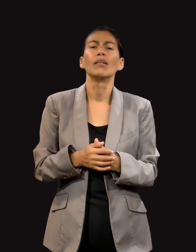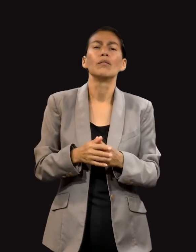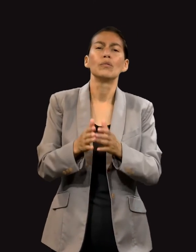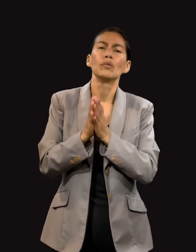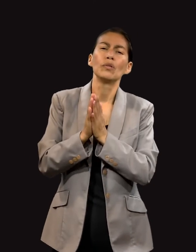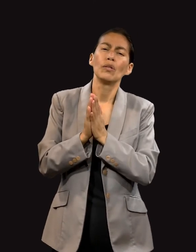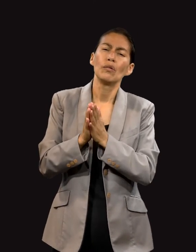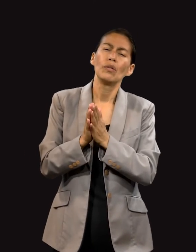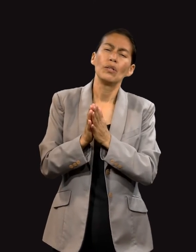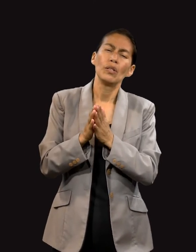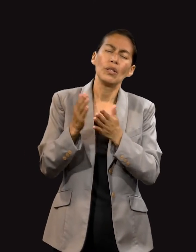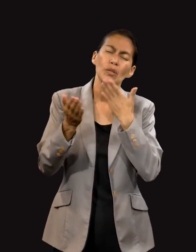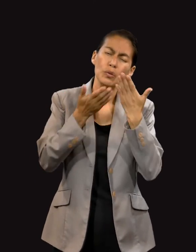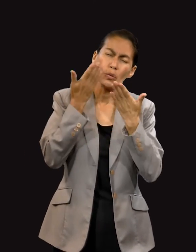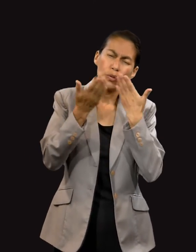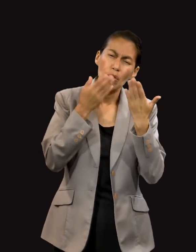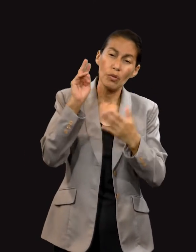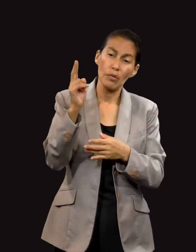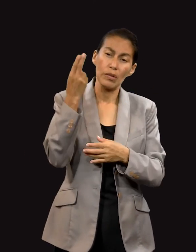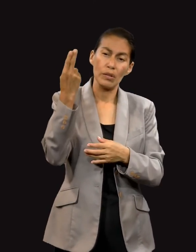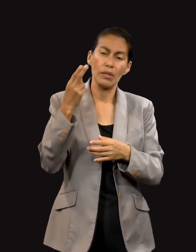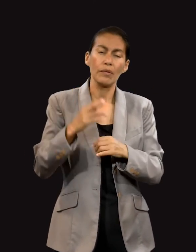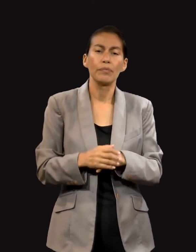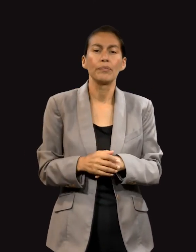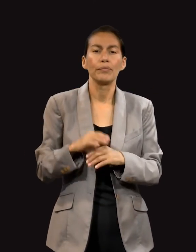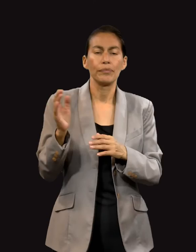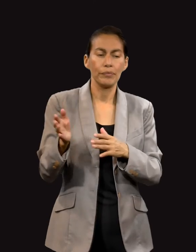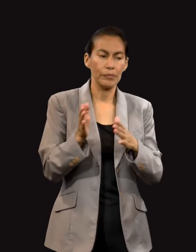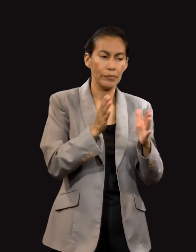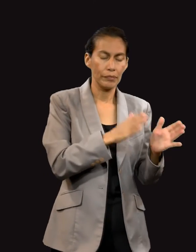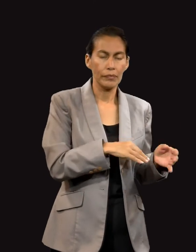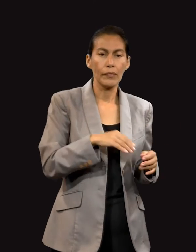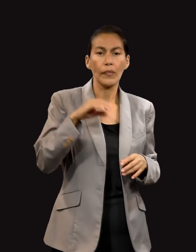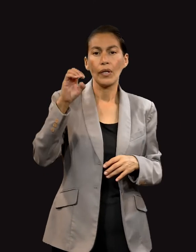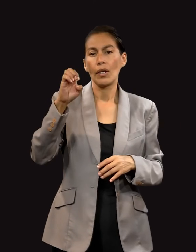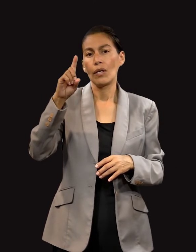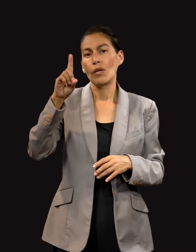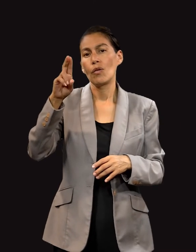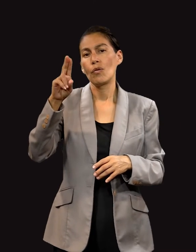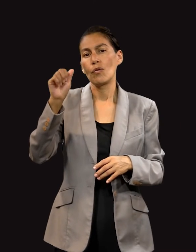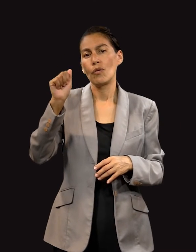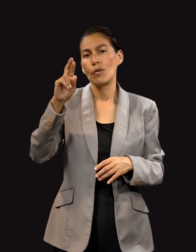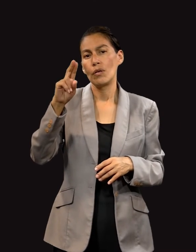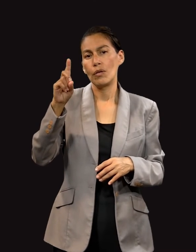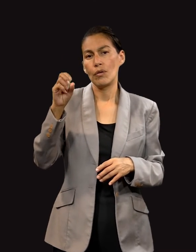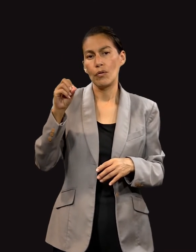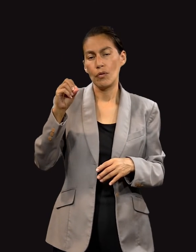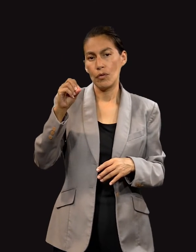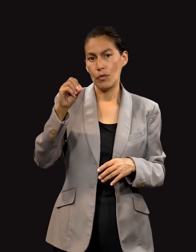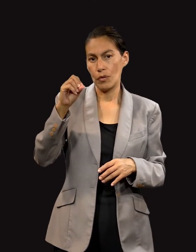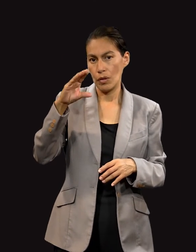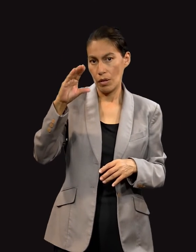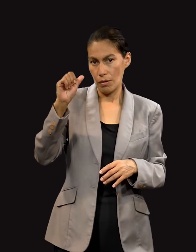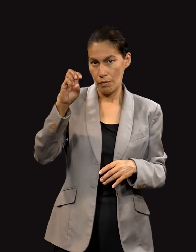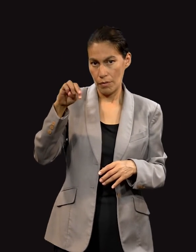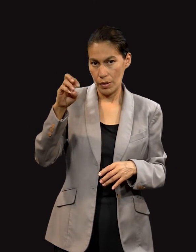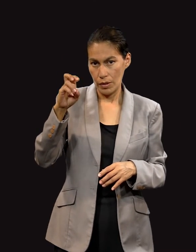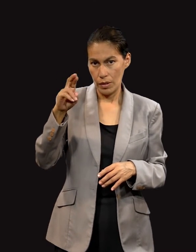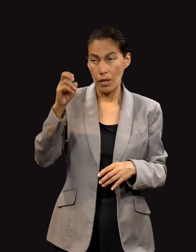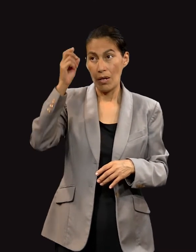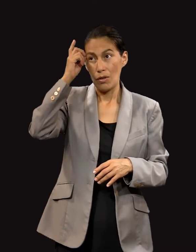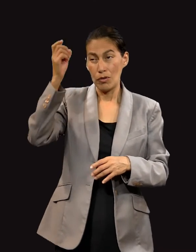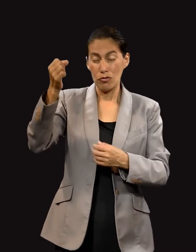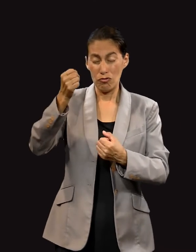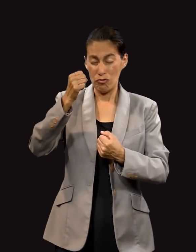comenzando a ejercer su carrera. Amén. Que Dios pueda guiar a esos muchachos. Eduardo Cámara, que Dios bendiga este